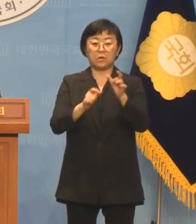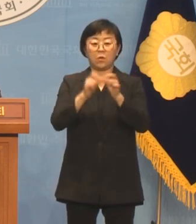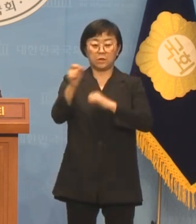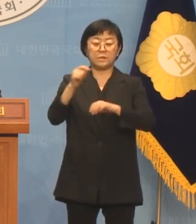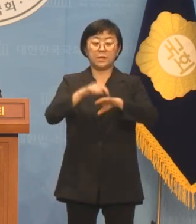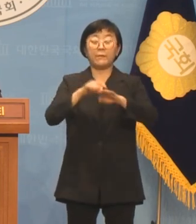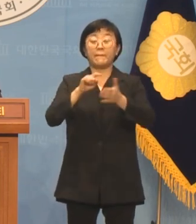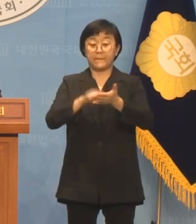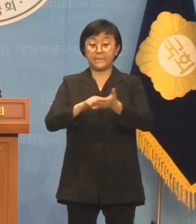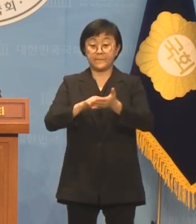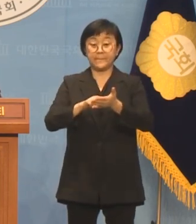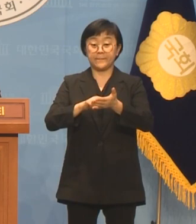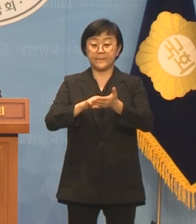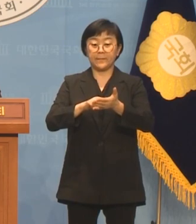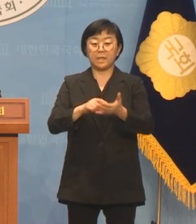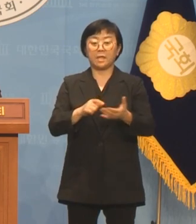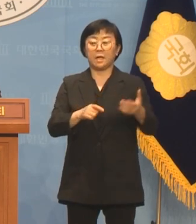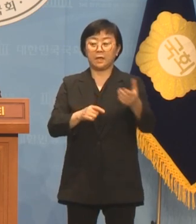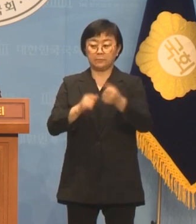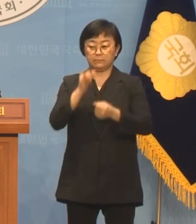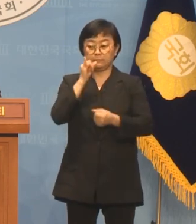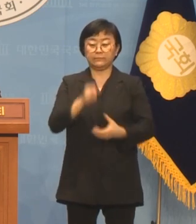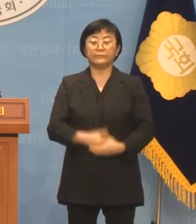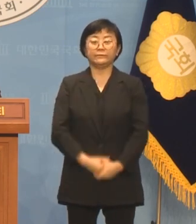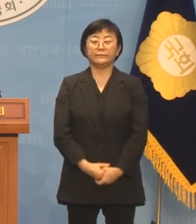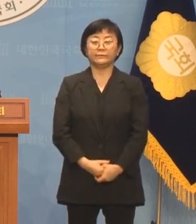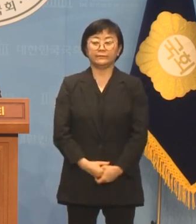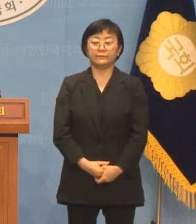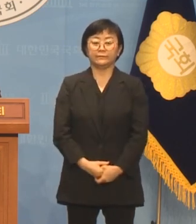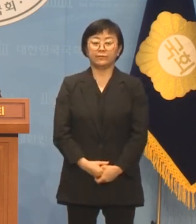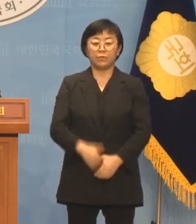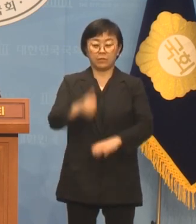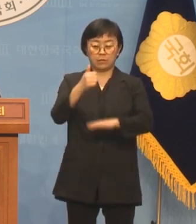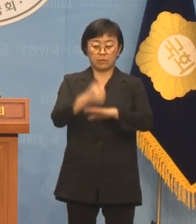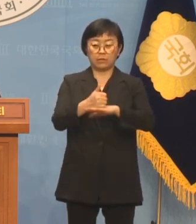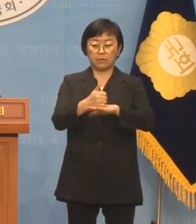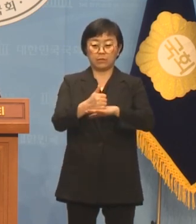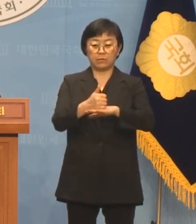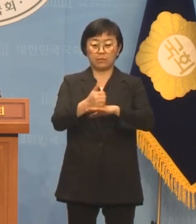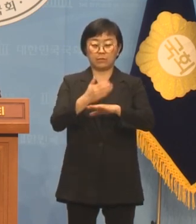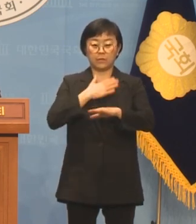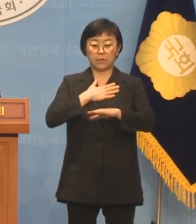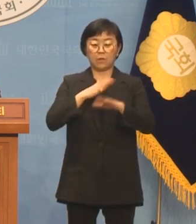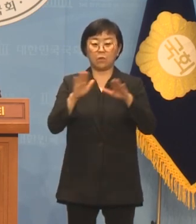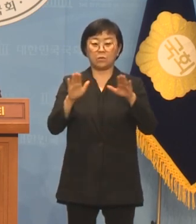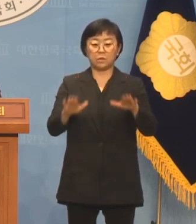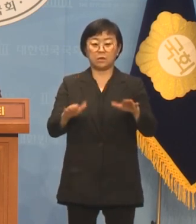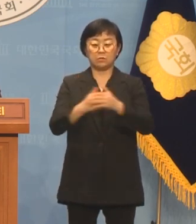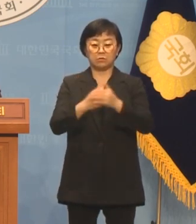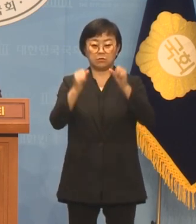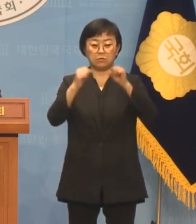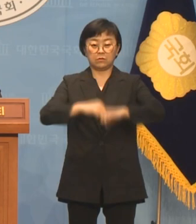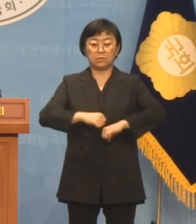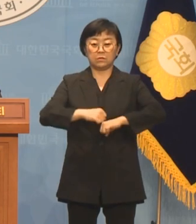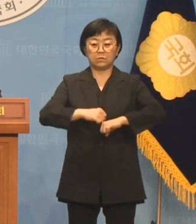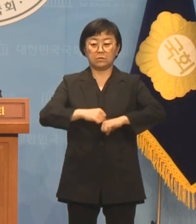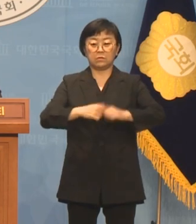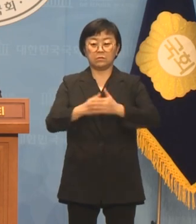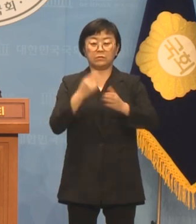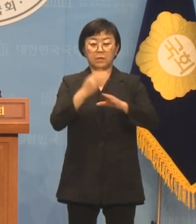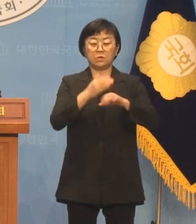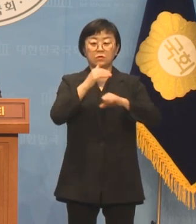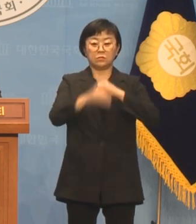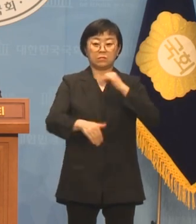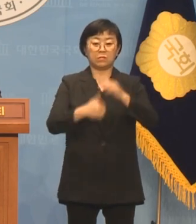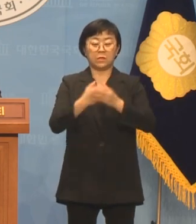제 가슴 깊이 간직하겠습니다. 끝으로 저의 오늘의 이 무너짐이